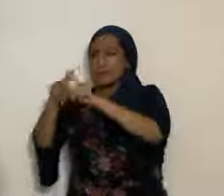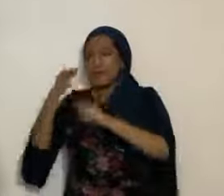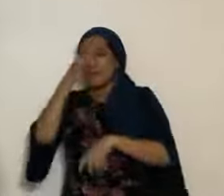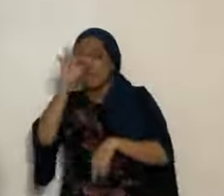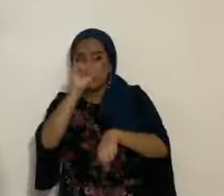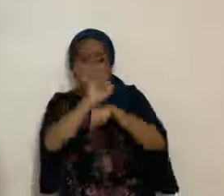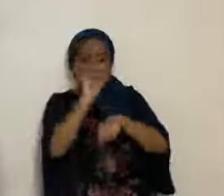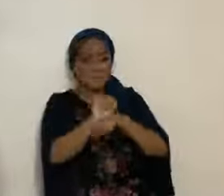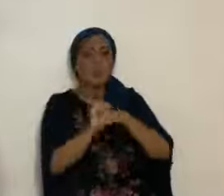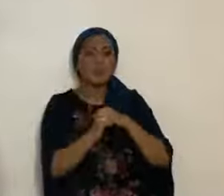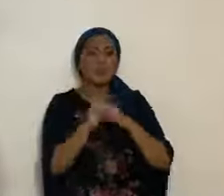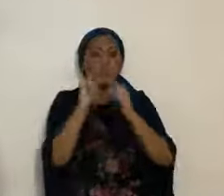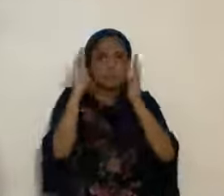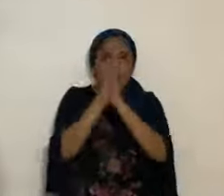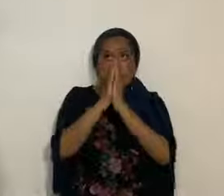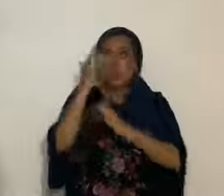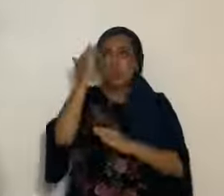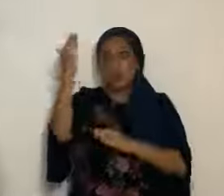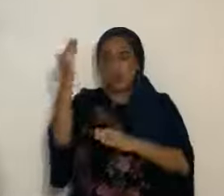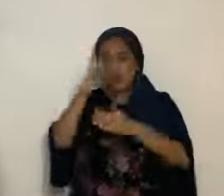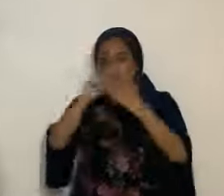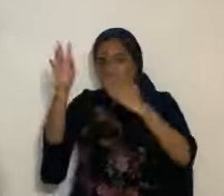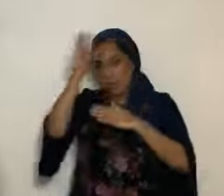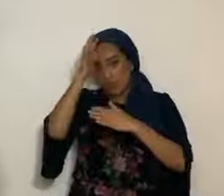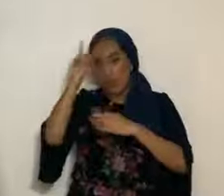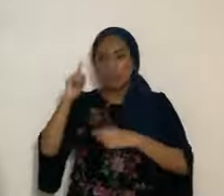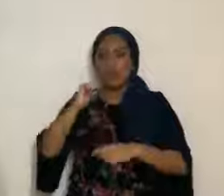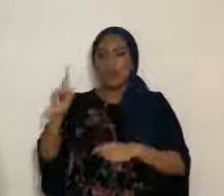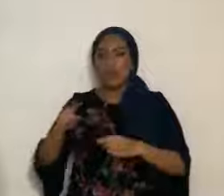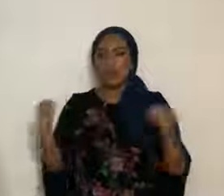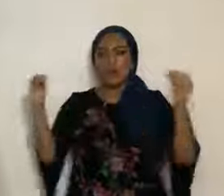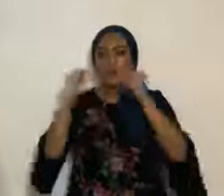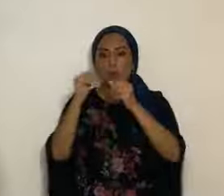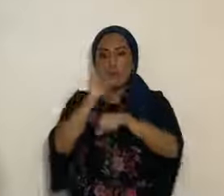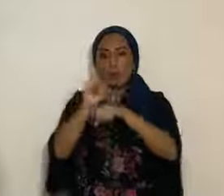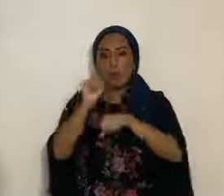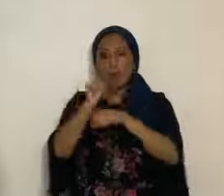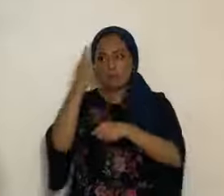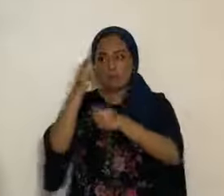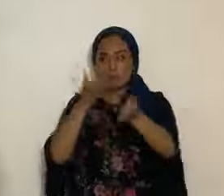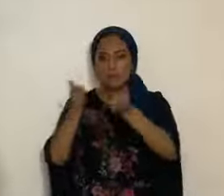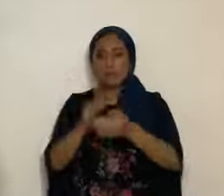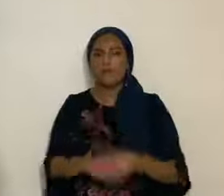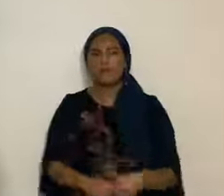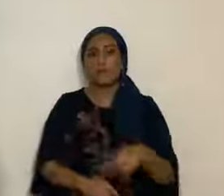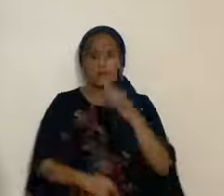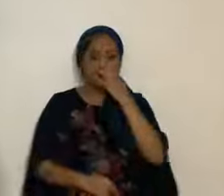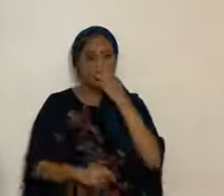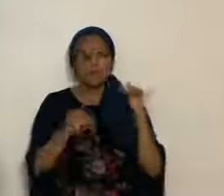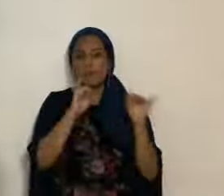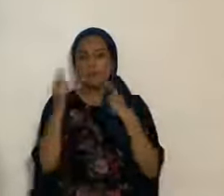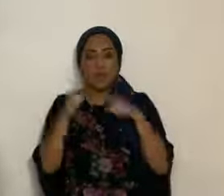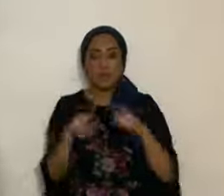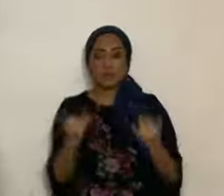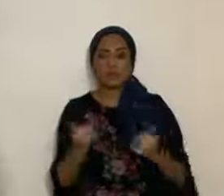Rogad pues al Adón de la mies, que envíe obreros a su mies. Así mismo pasa el día de hoy. Y así mismo